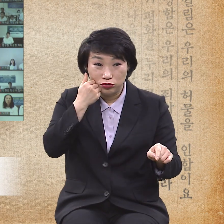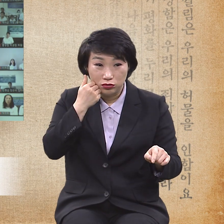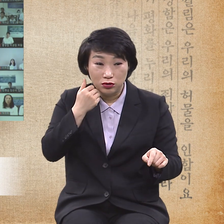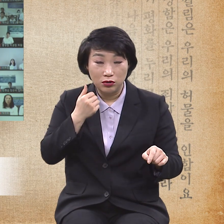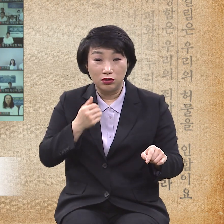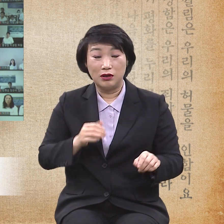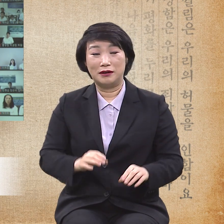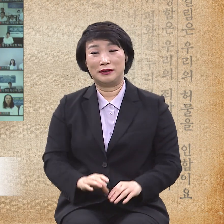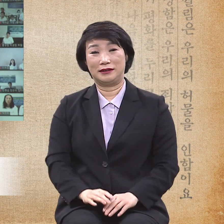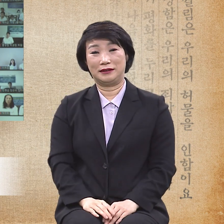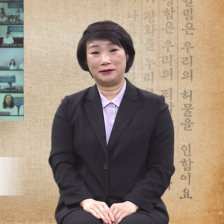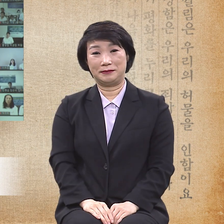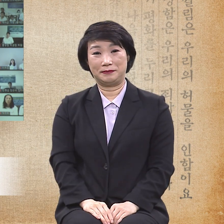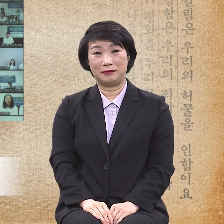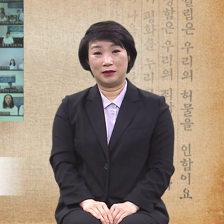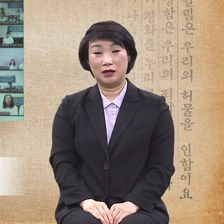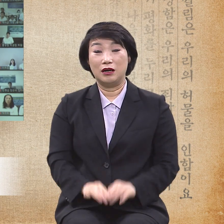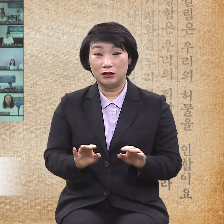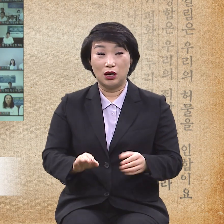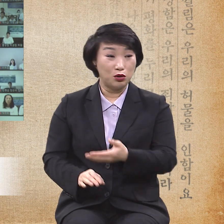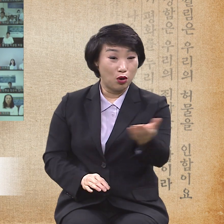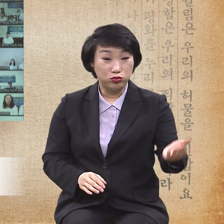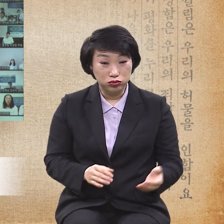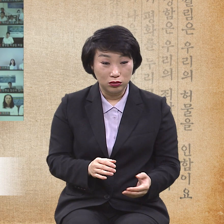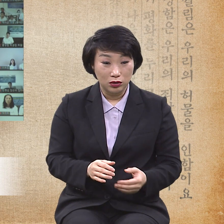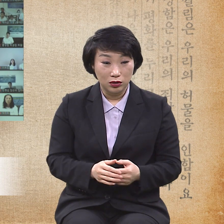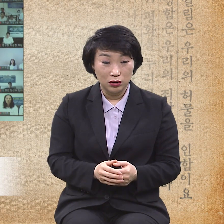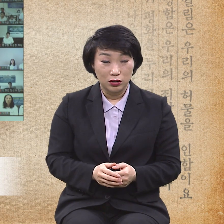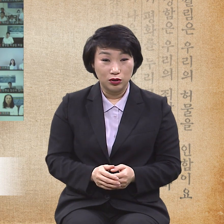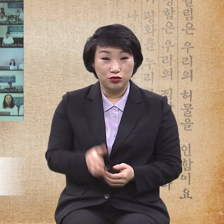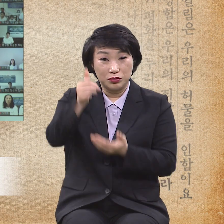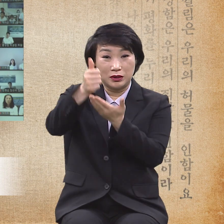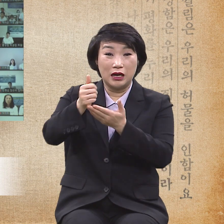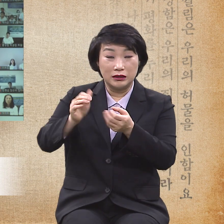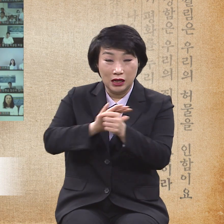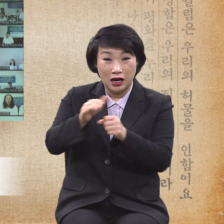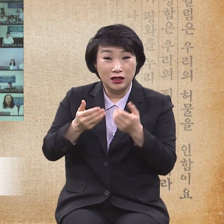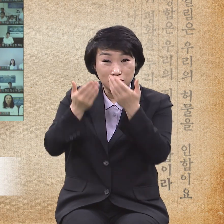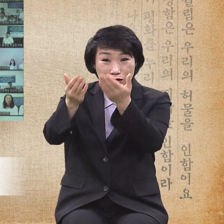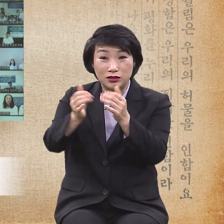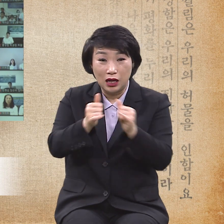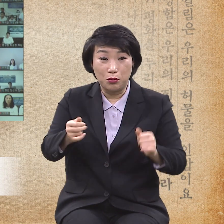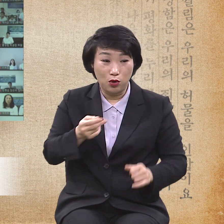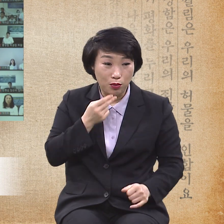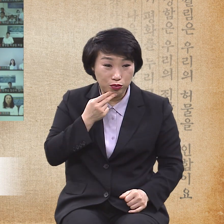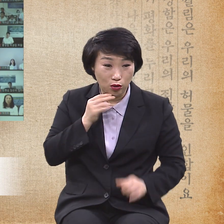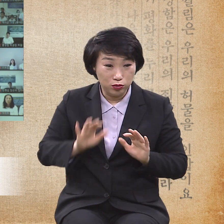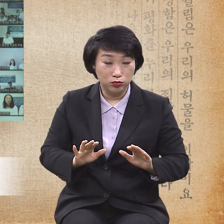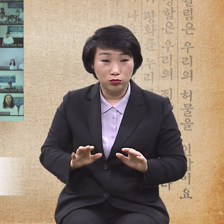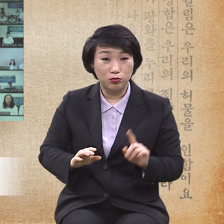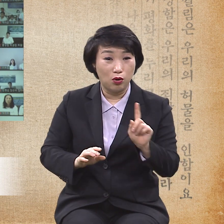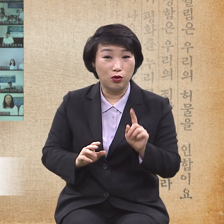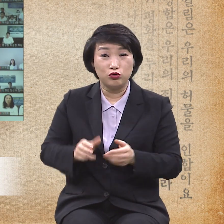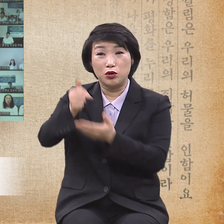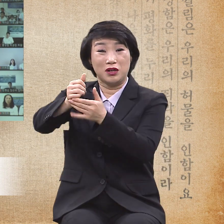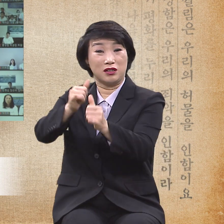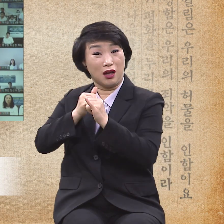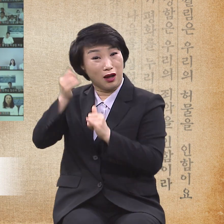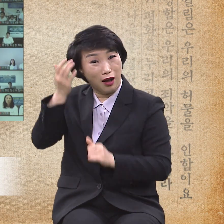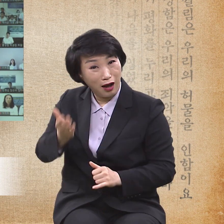응? 나올 사람이 없다. 그럼 주님은 자살하셨는가?